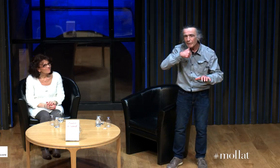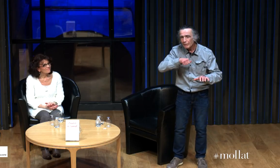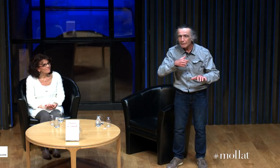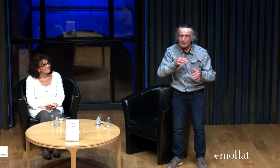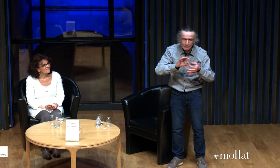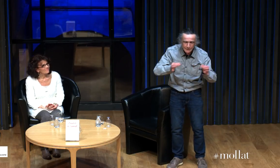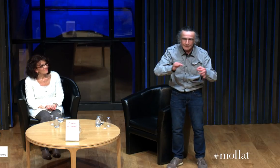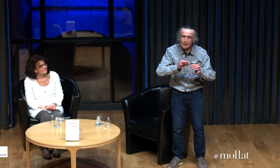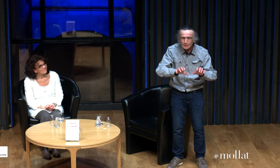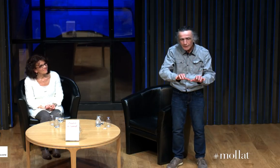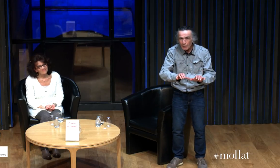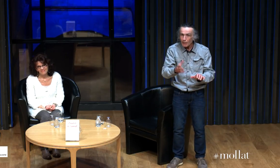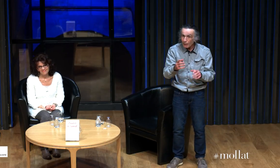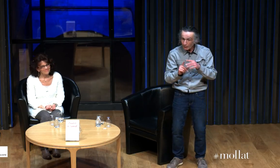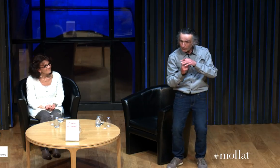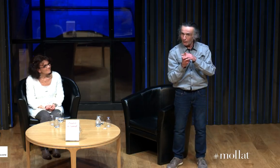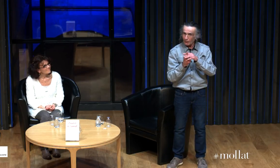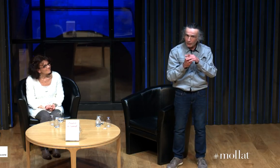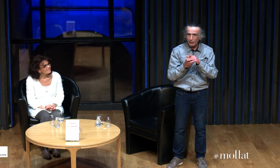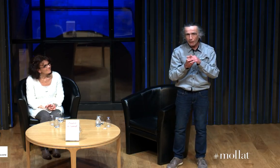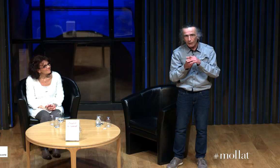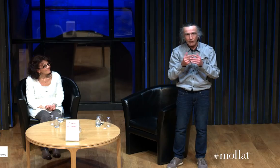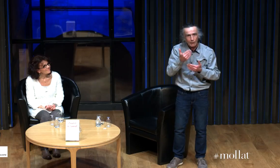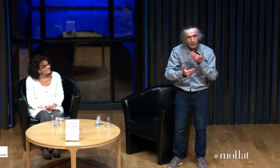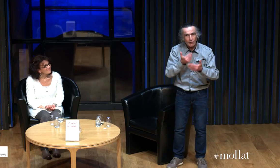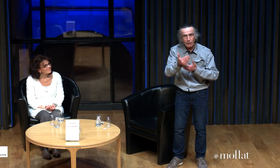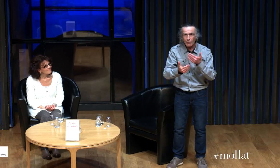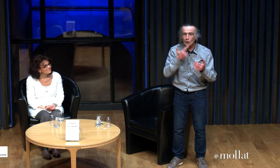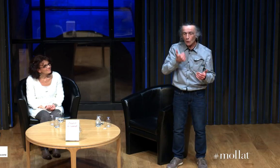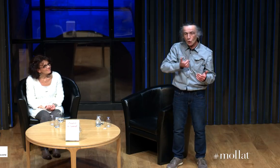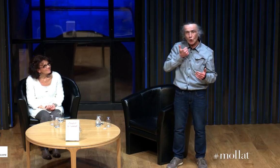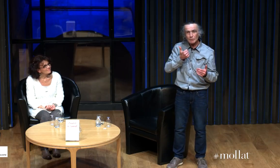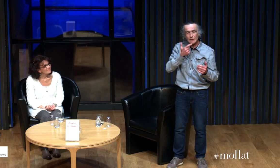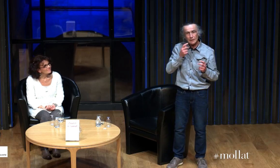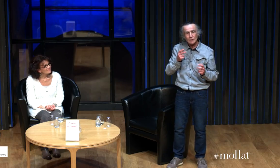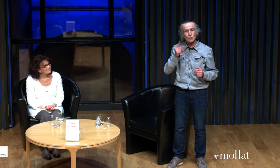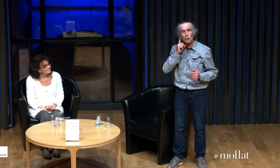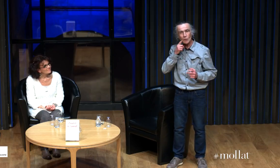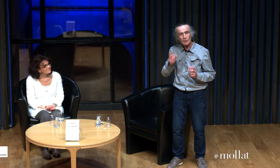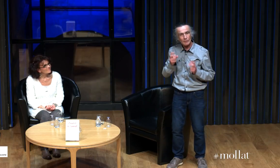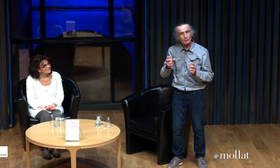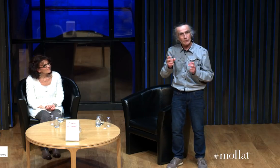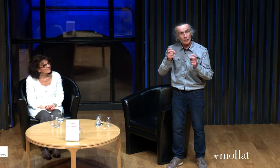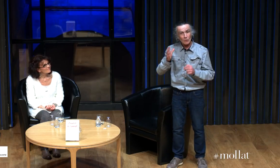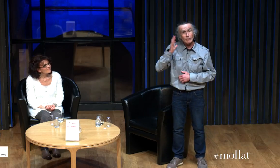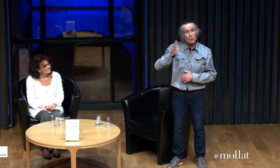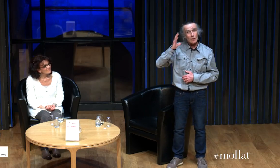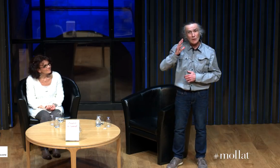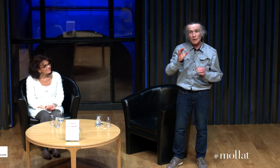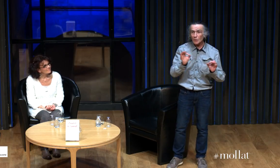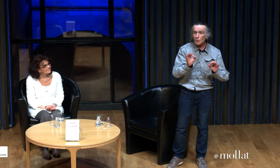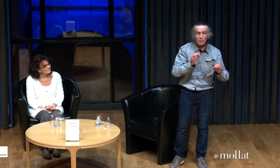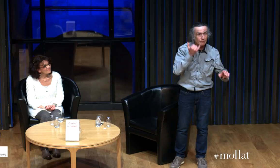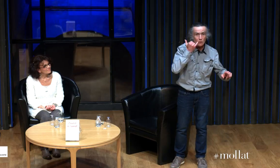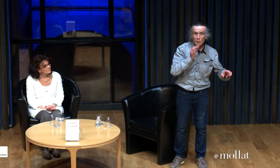le Minitel, mais alors imaginez la longueur des phrases, le temps que ça prenait pour communiquer à distance. Alors bien sûr, c'était